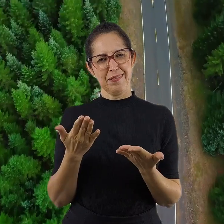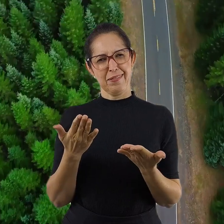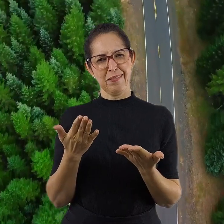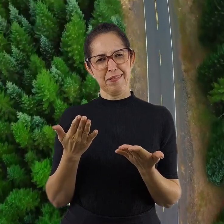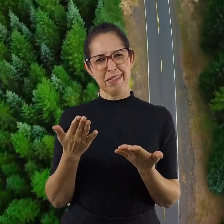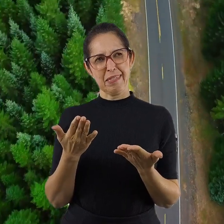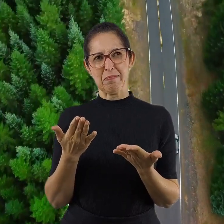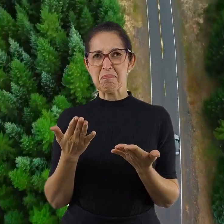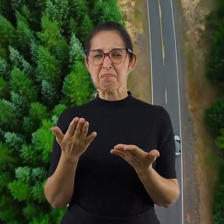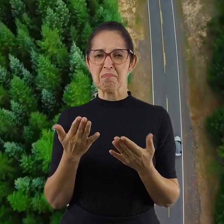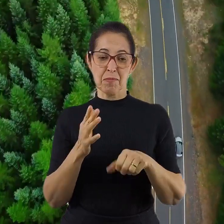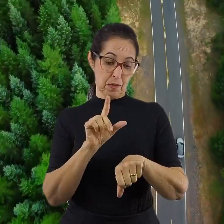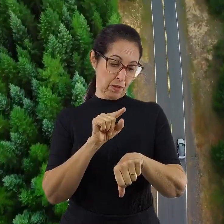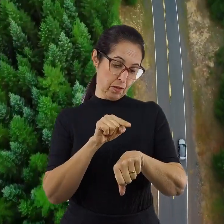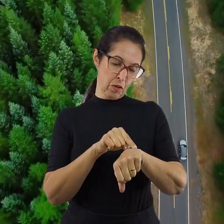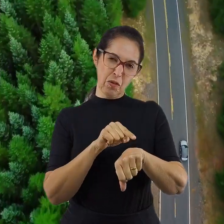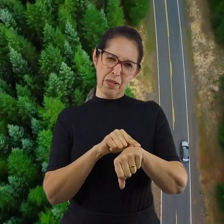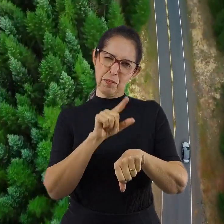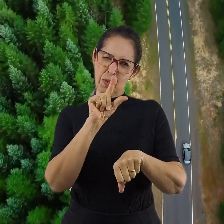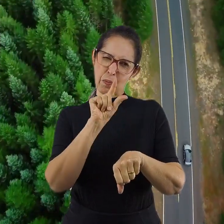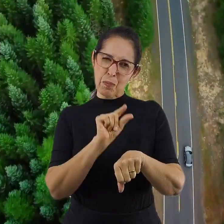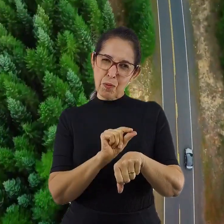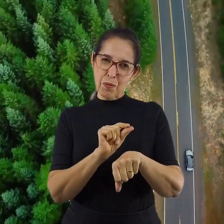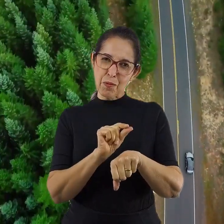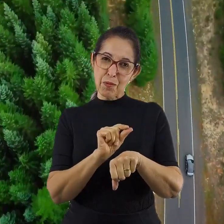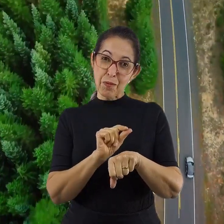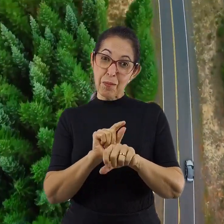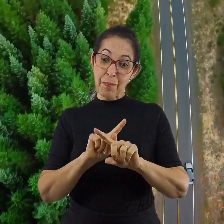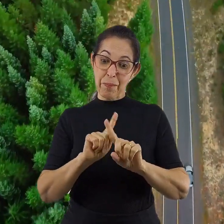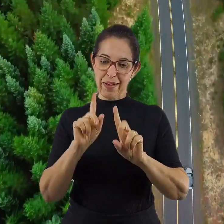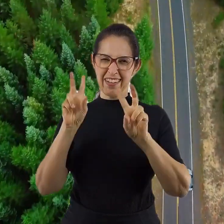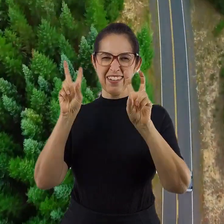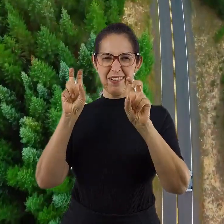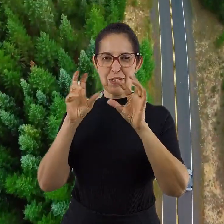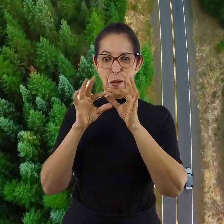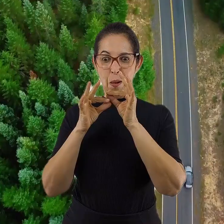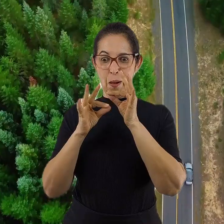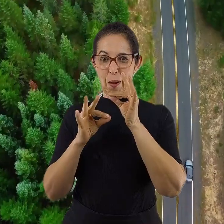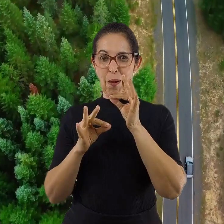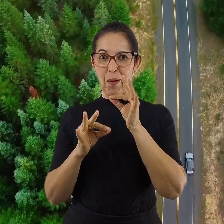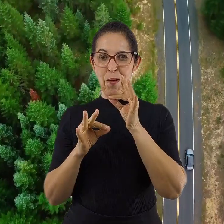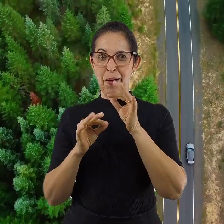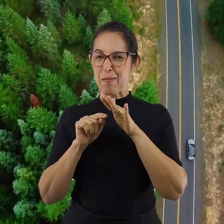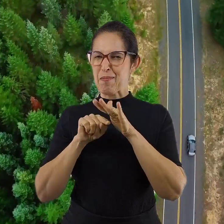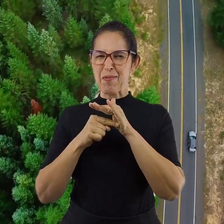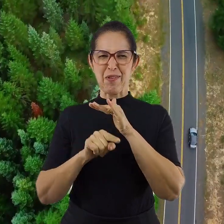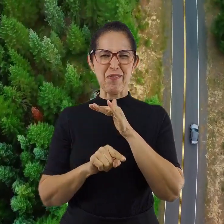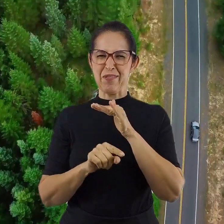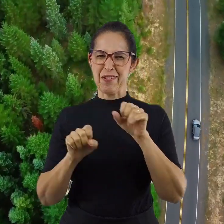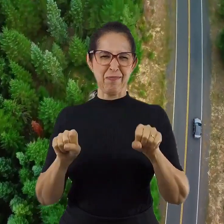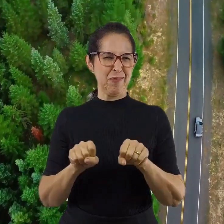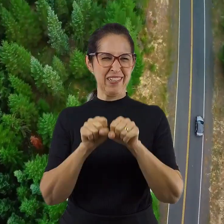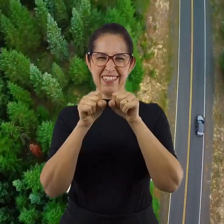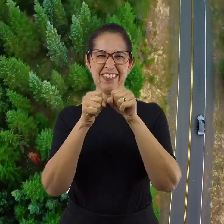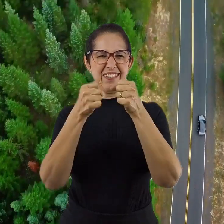em poucos minutos esgotar a profundidade deste assunto.